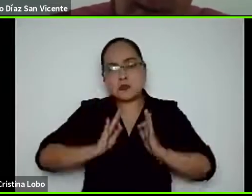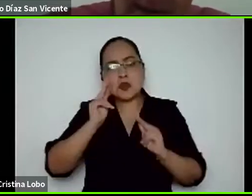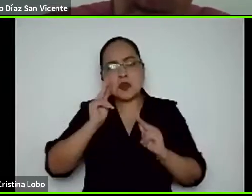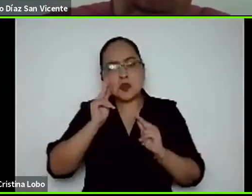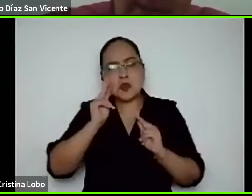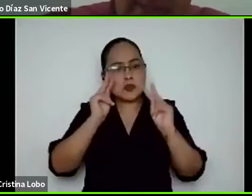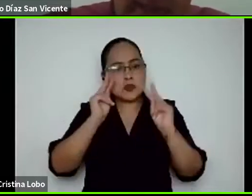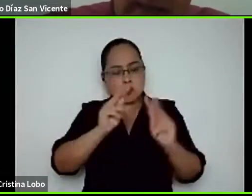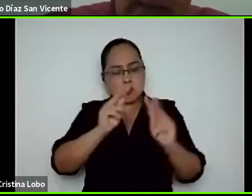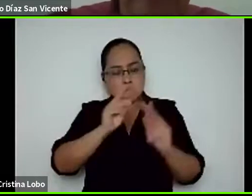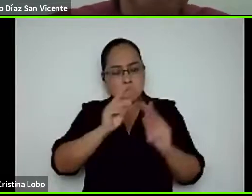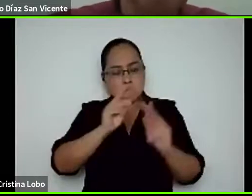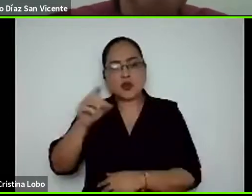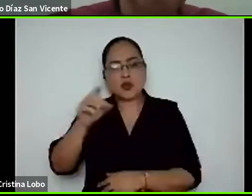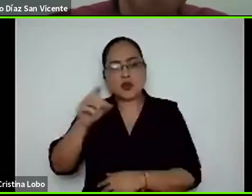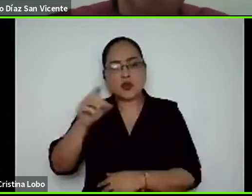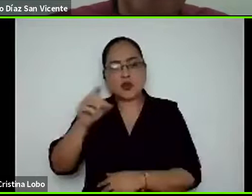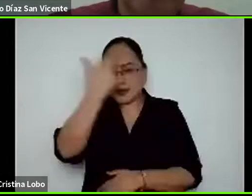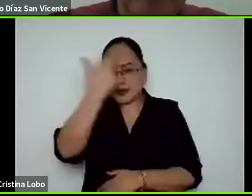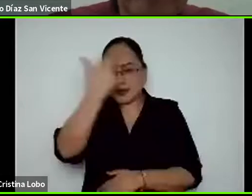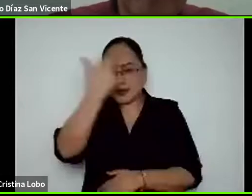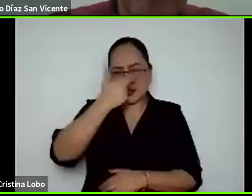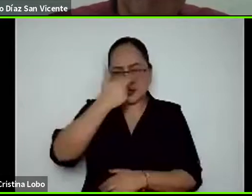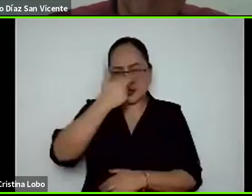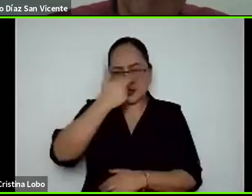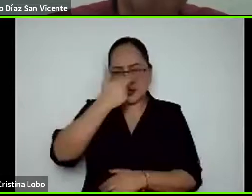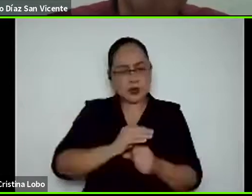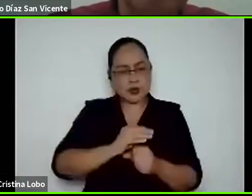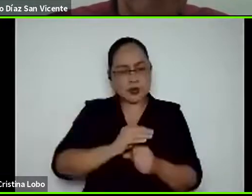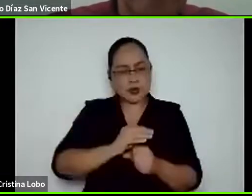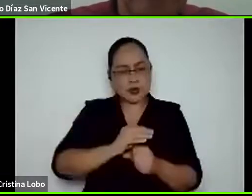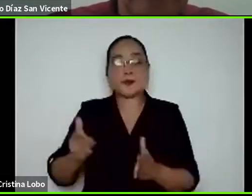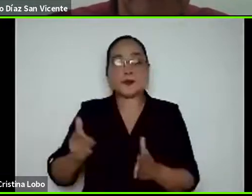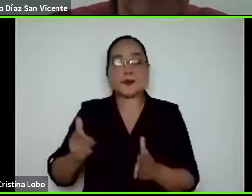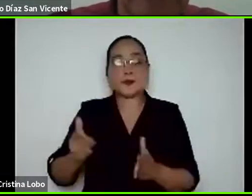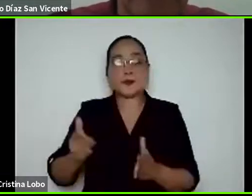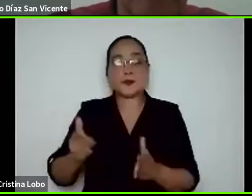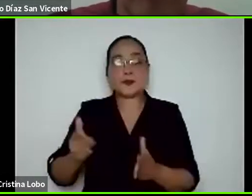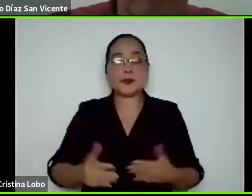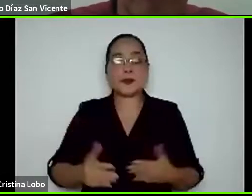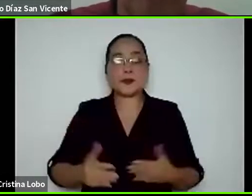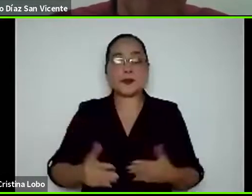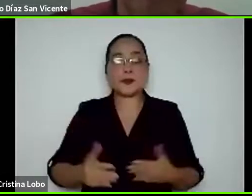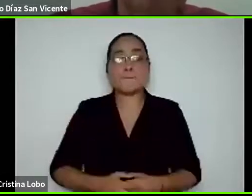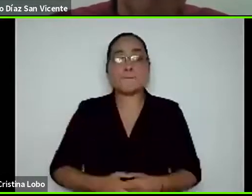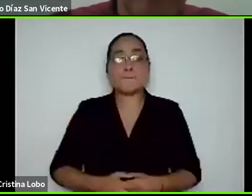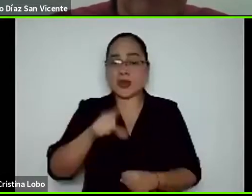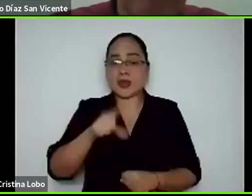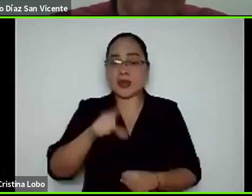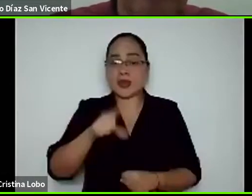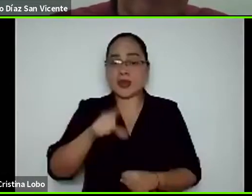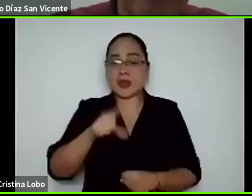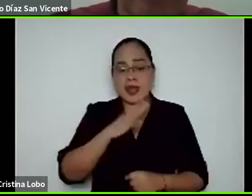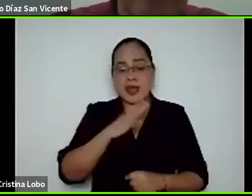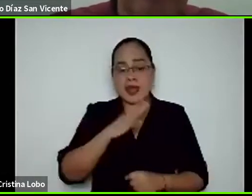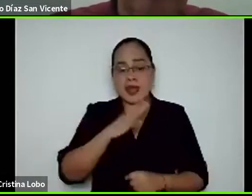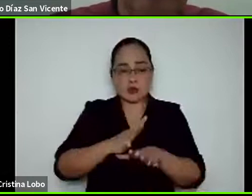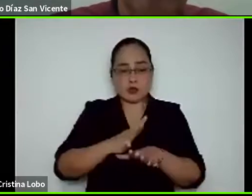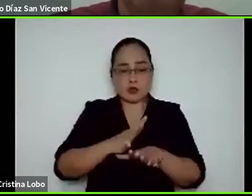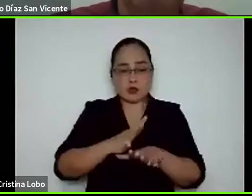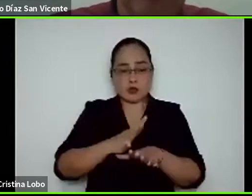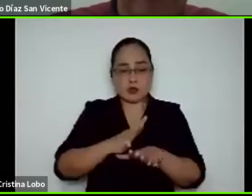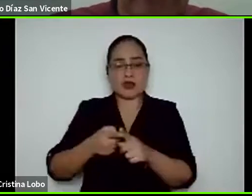revisar. También tenemos disponible la sesión informativa del diplomado que se llevó a cabo el día de